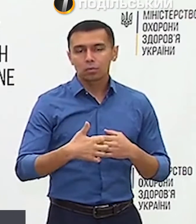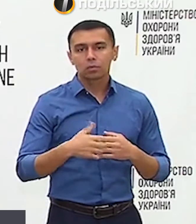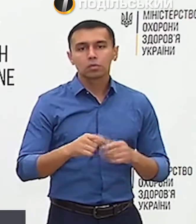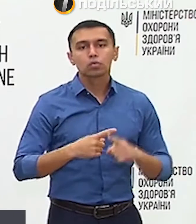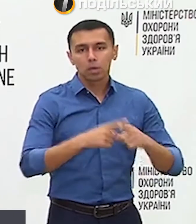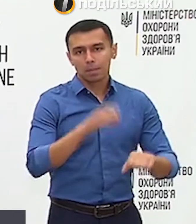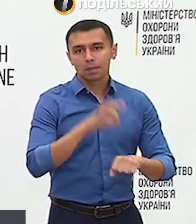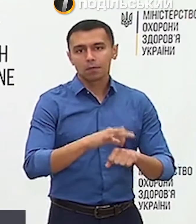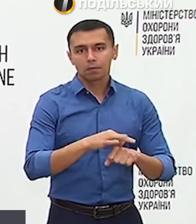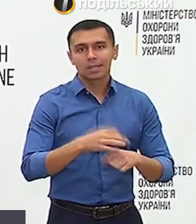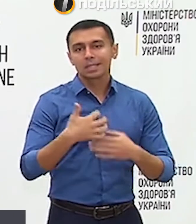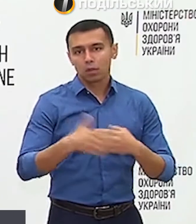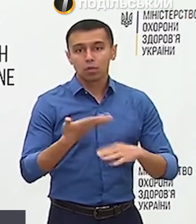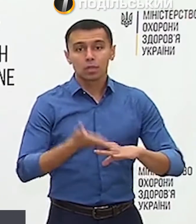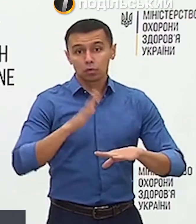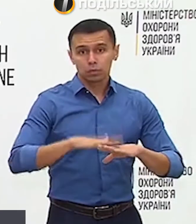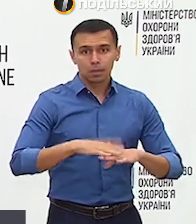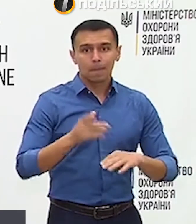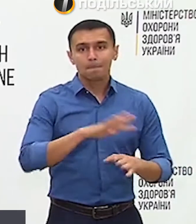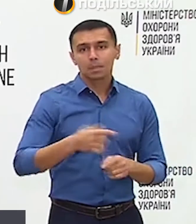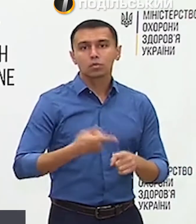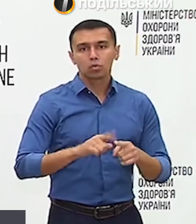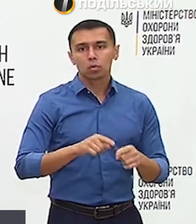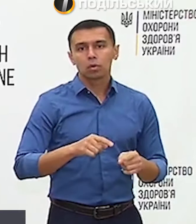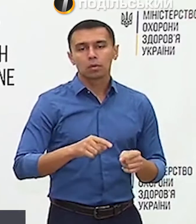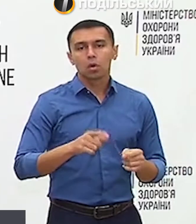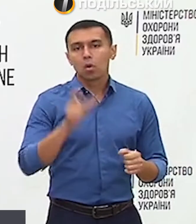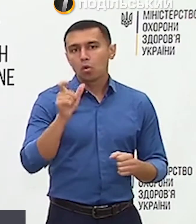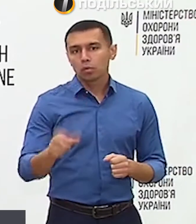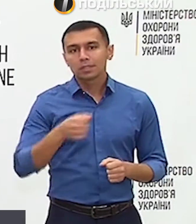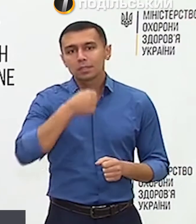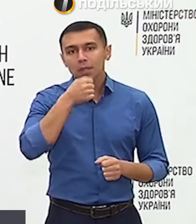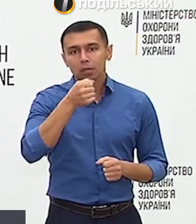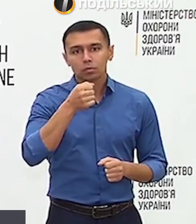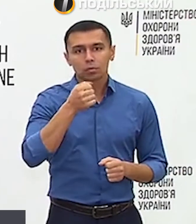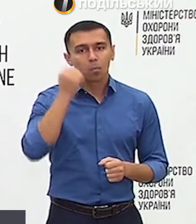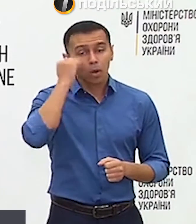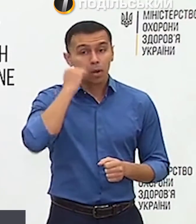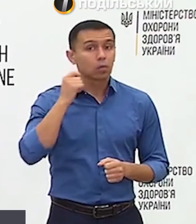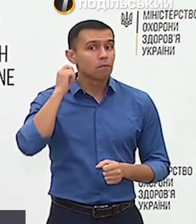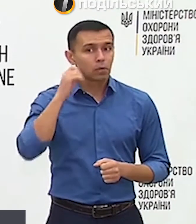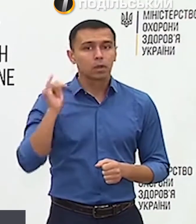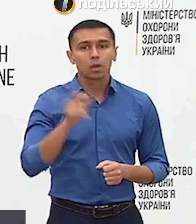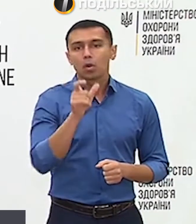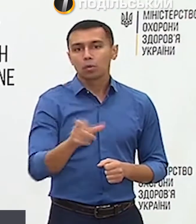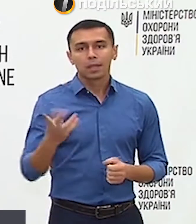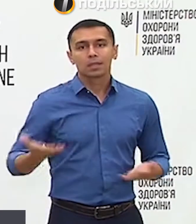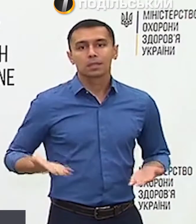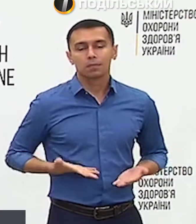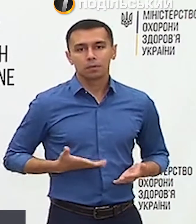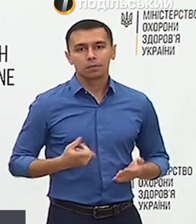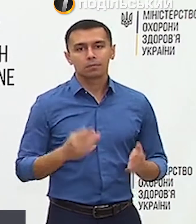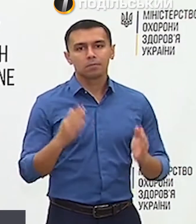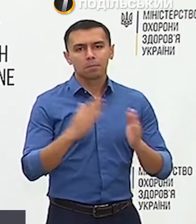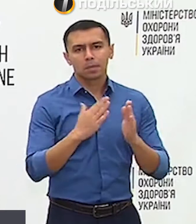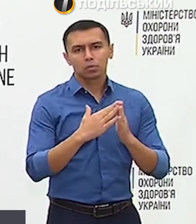супутніми захворюваннями середньої тяжкості, після цього йдуть люди старшого похилого віку і люди, які живуть в притулках